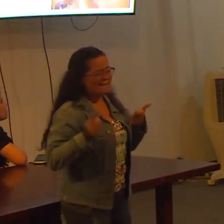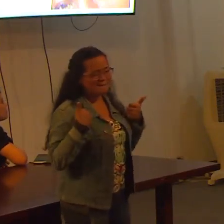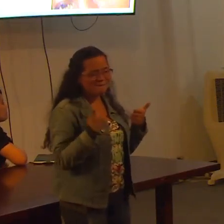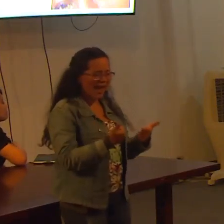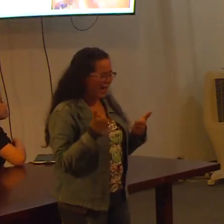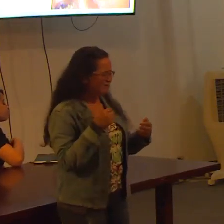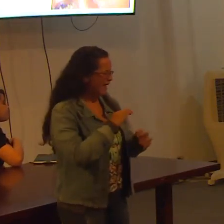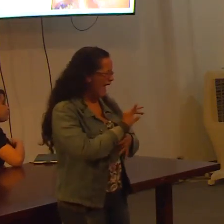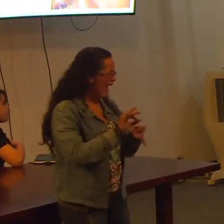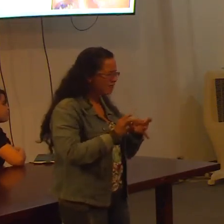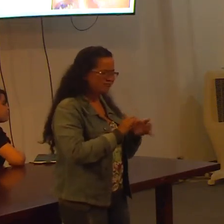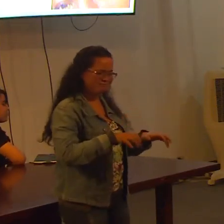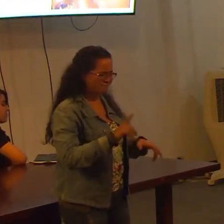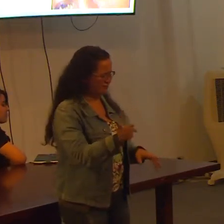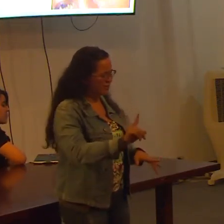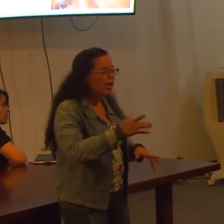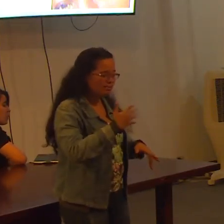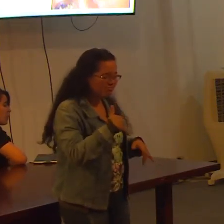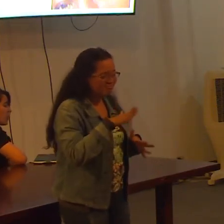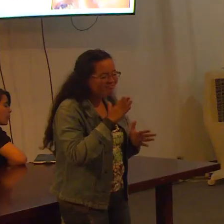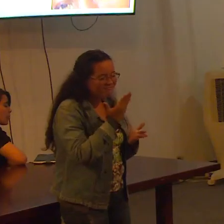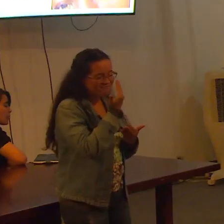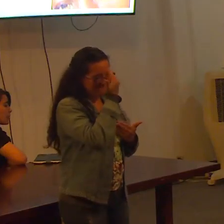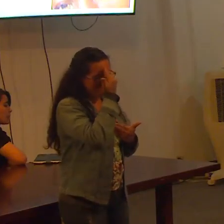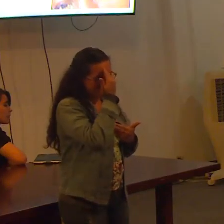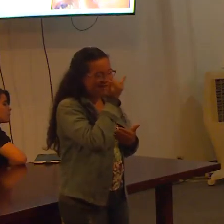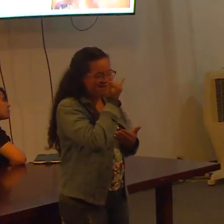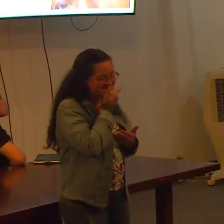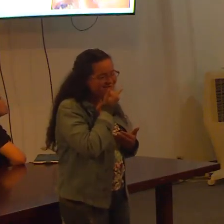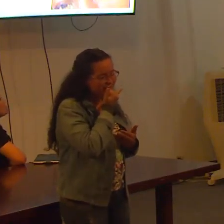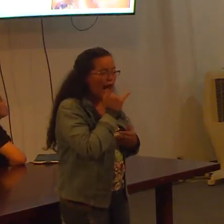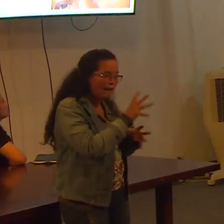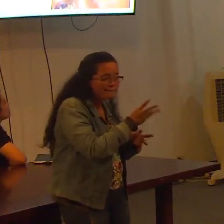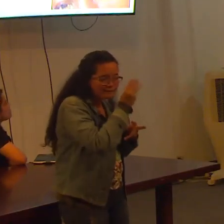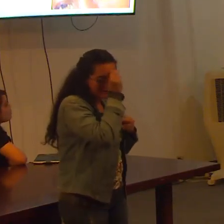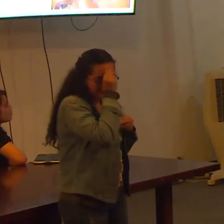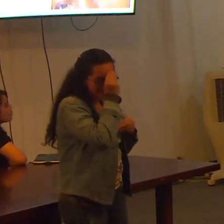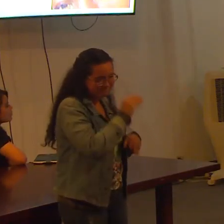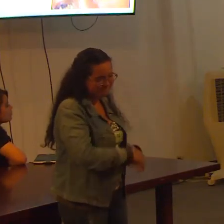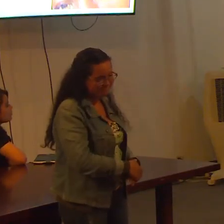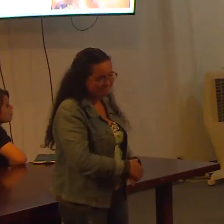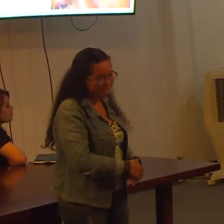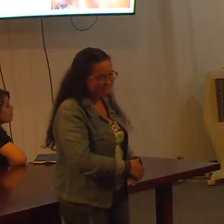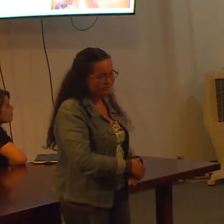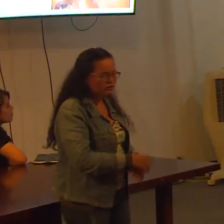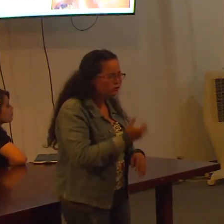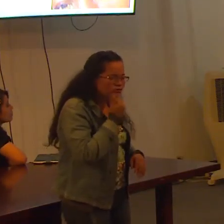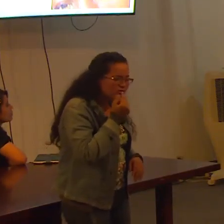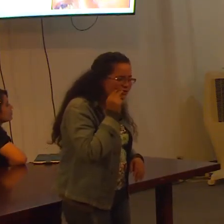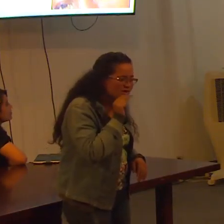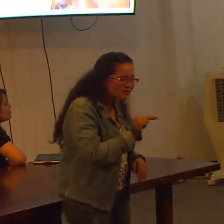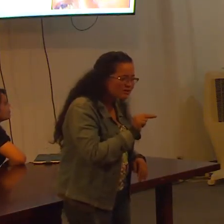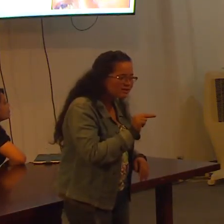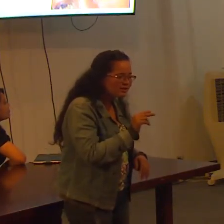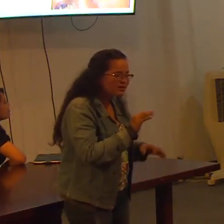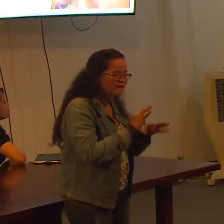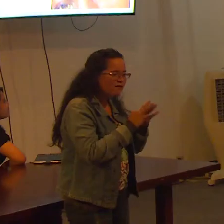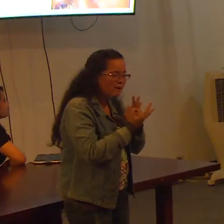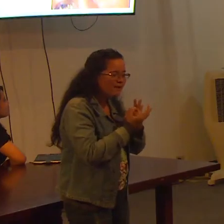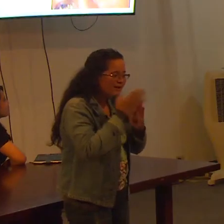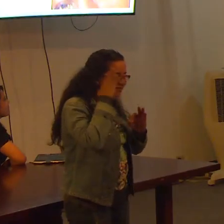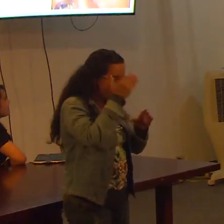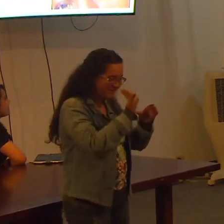nos salió perfecto, sino que también admitir nuestros errores y aprender de ellos. Y no sé si han visto La Familia del Futuro, pero es